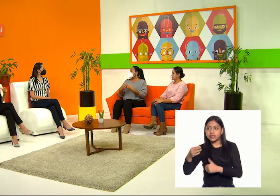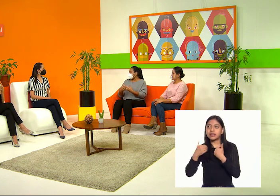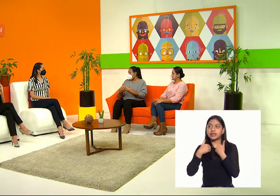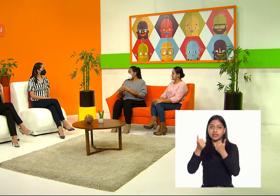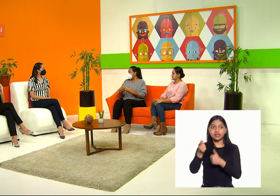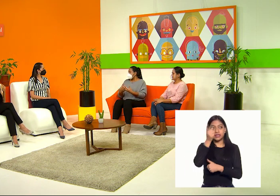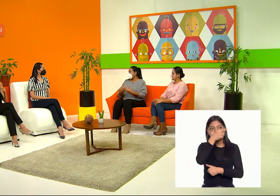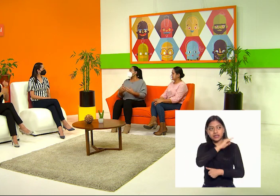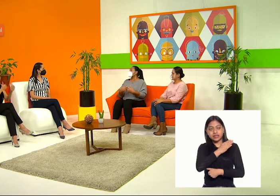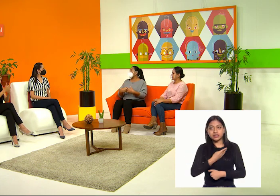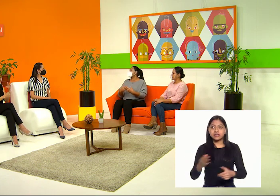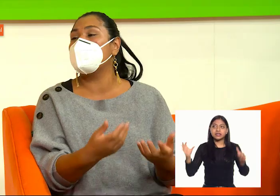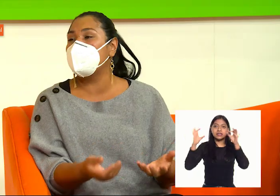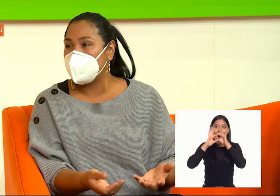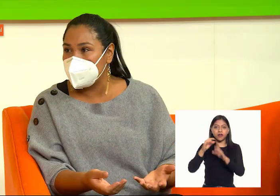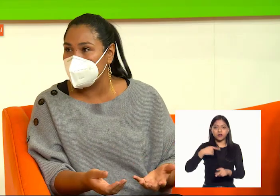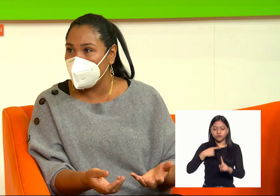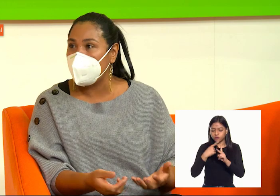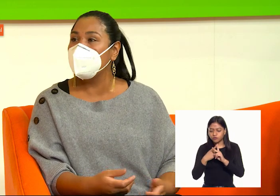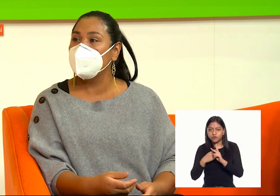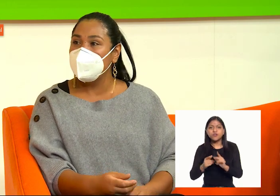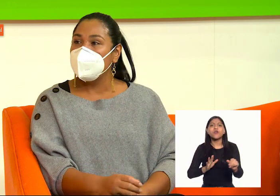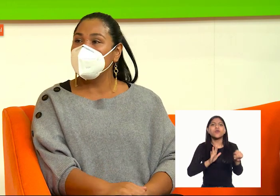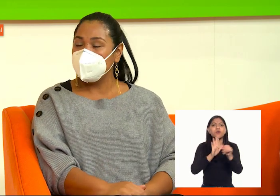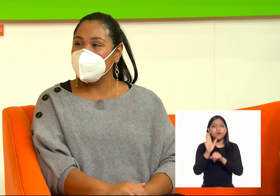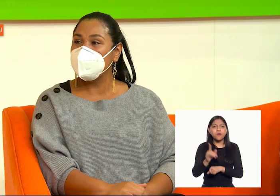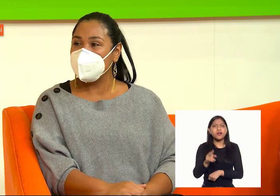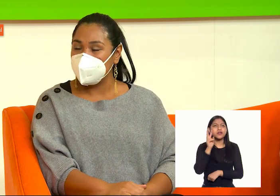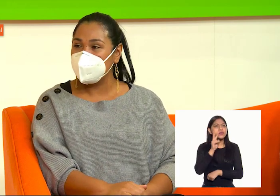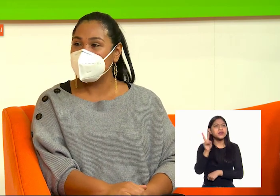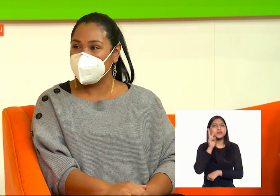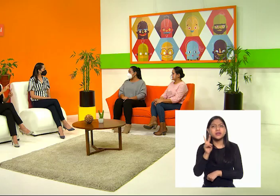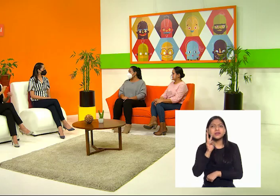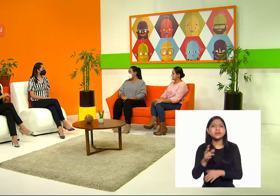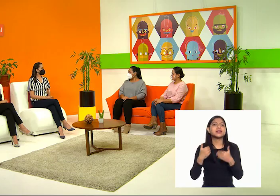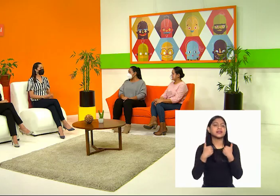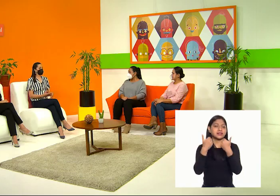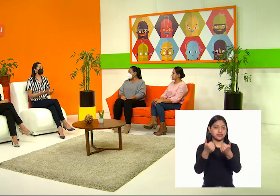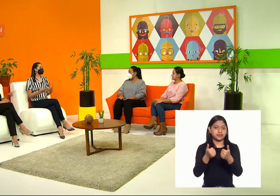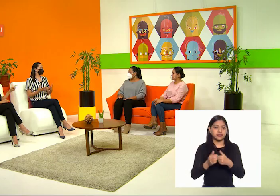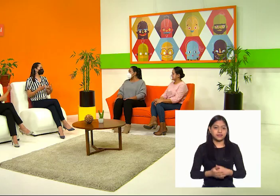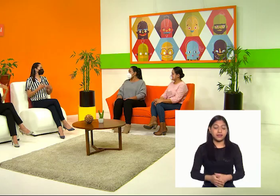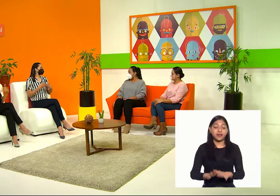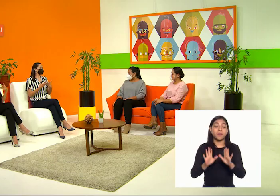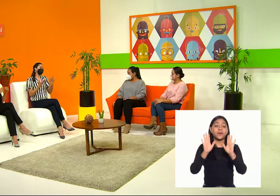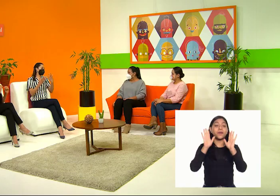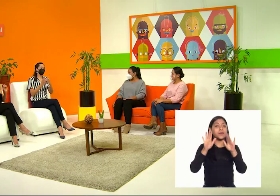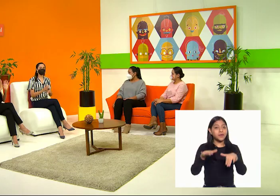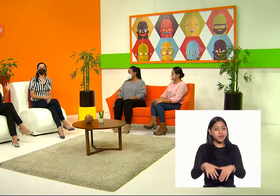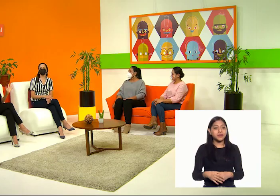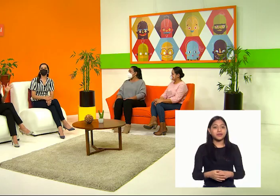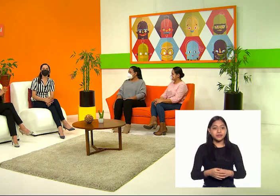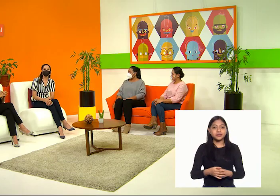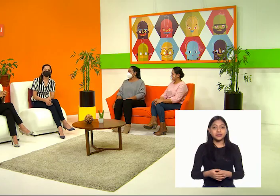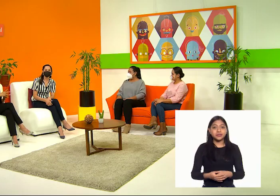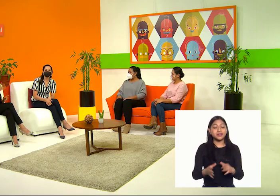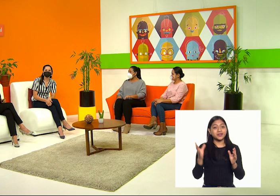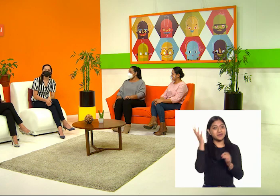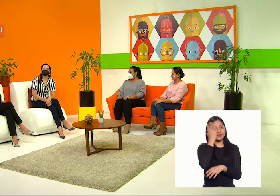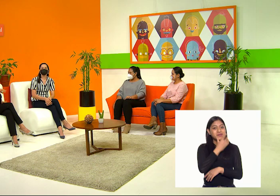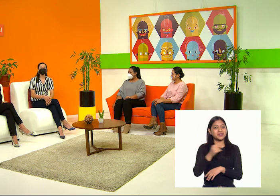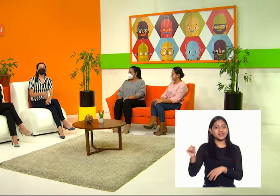el proceso matemático que necesita para resolverlo. ¡Órale! Y entonces, pues claro, qué bonito,